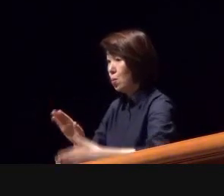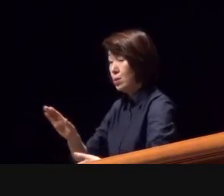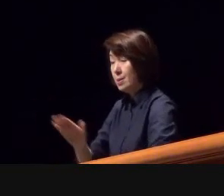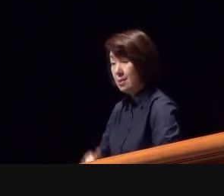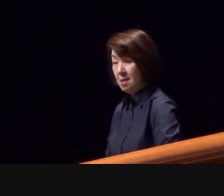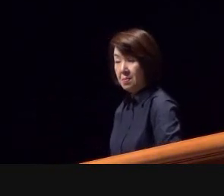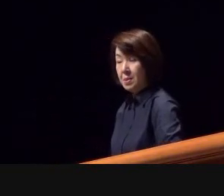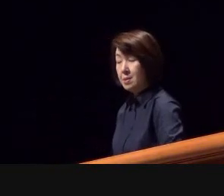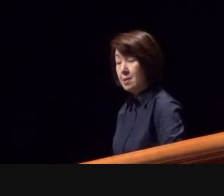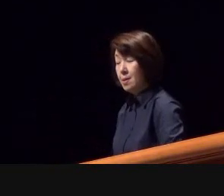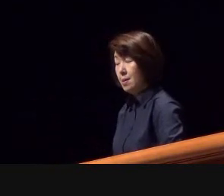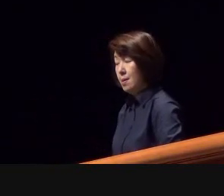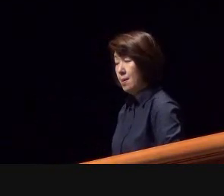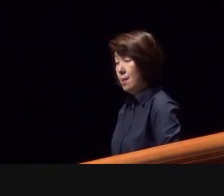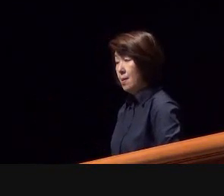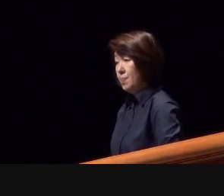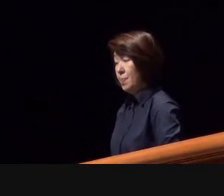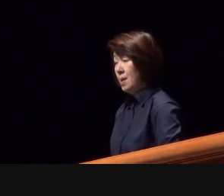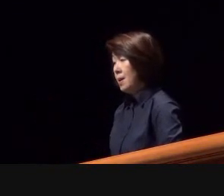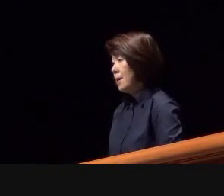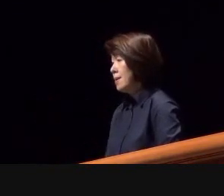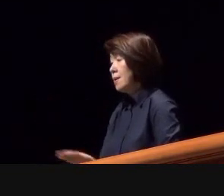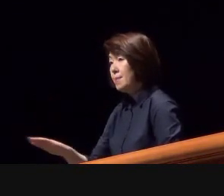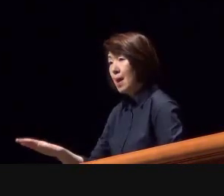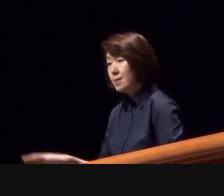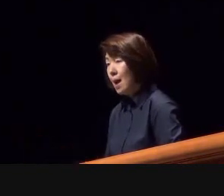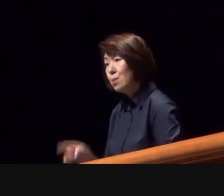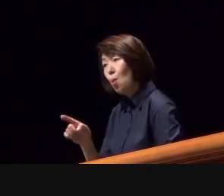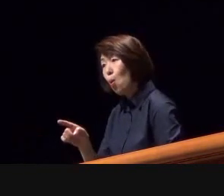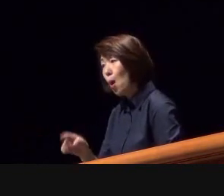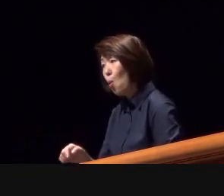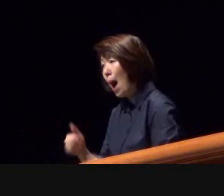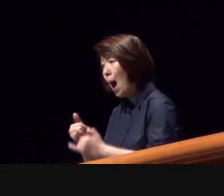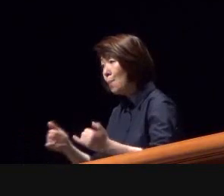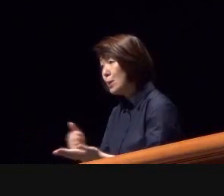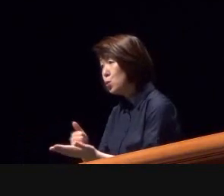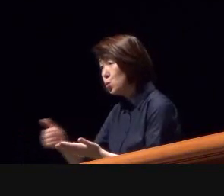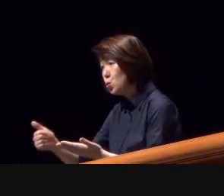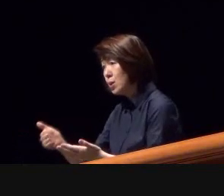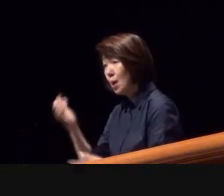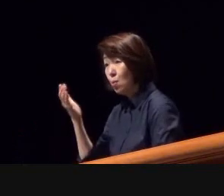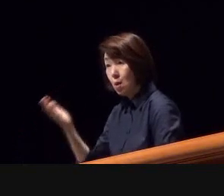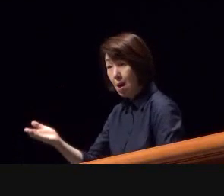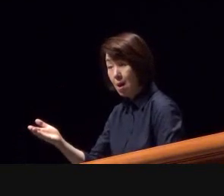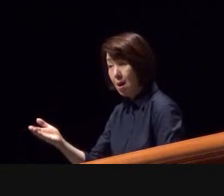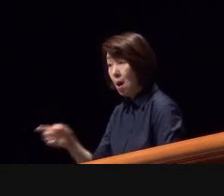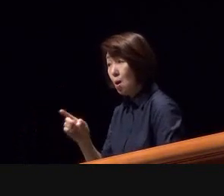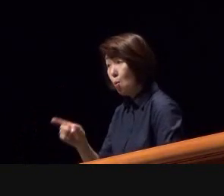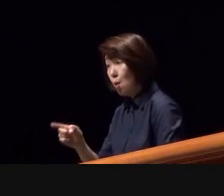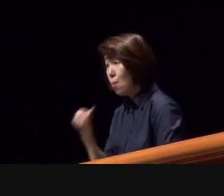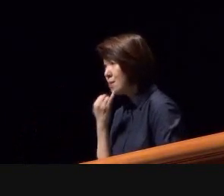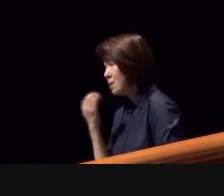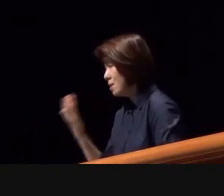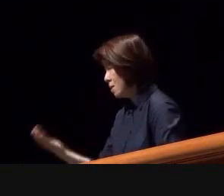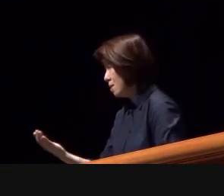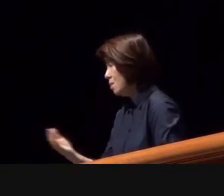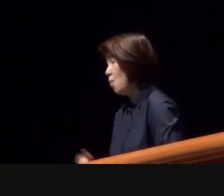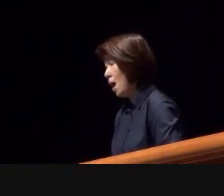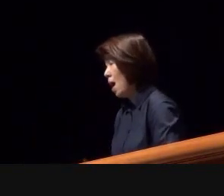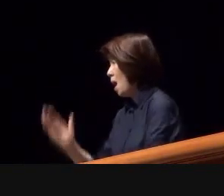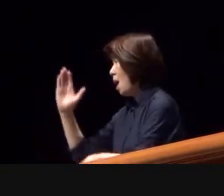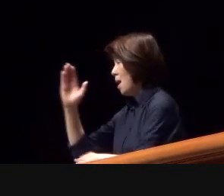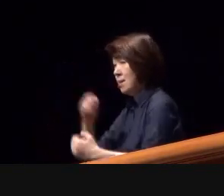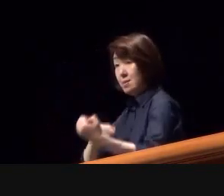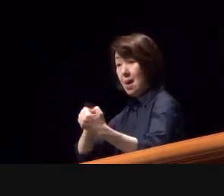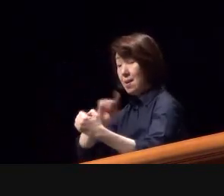ております。皆さん、これは民主主義と言えますか。これは民主主義ですか。政権が